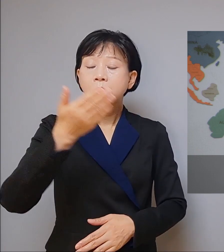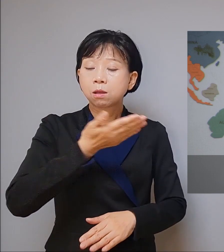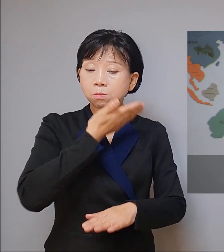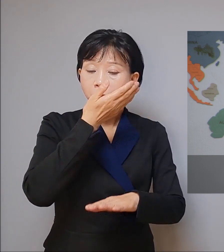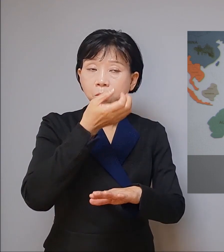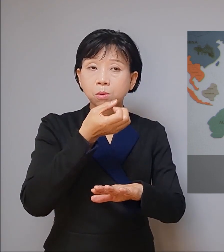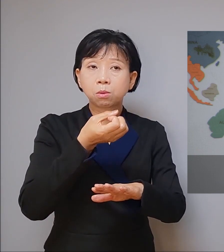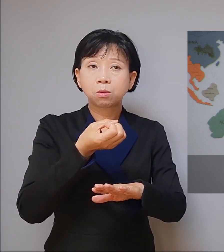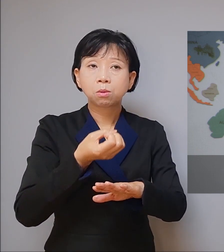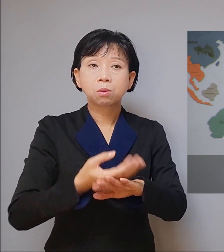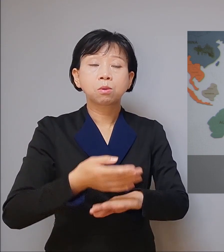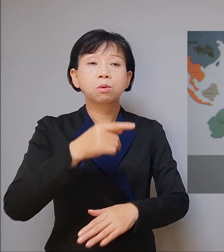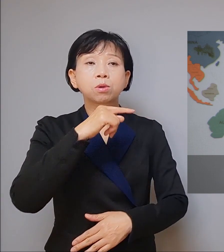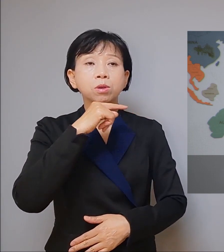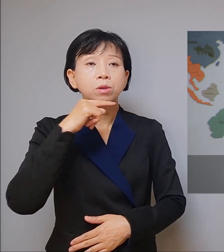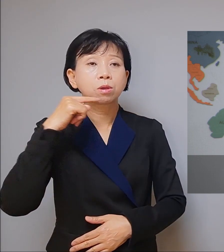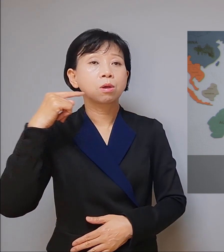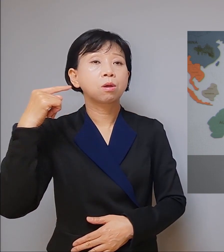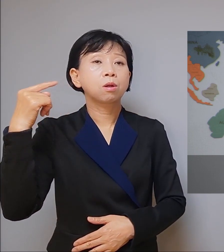십자가